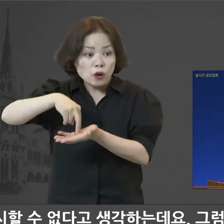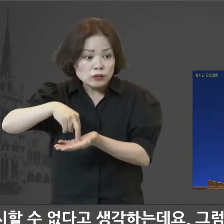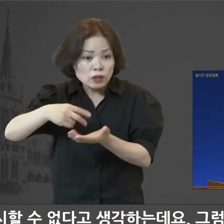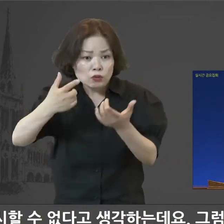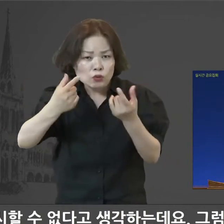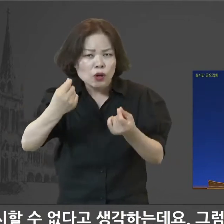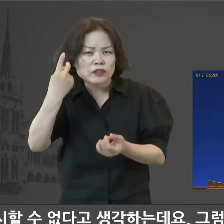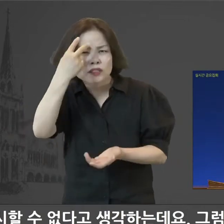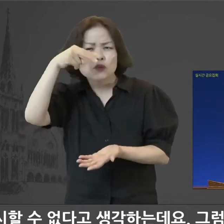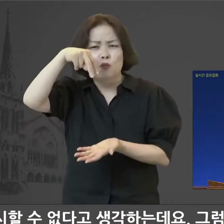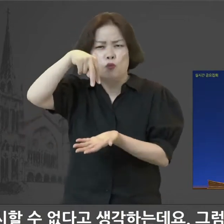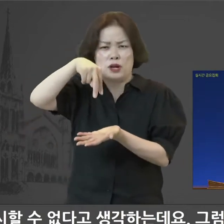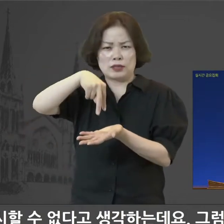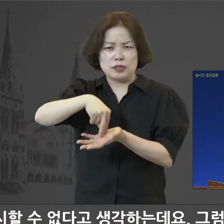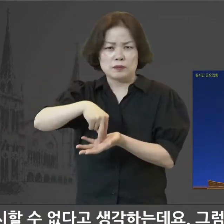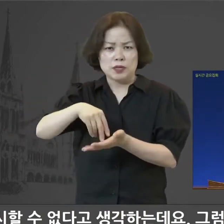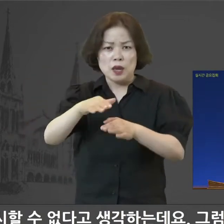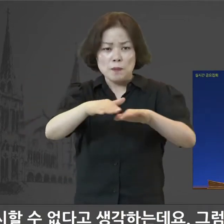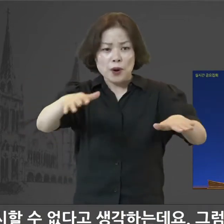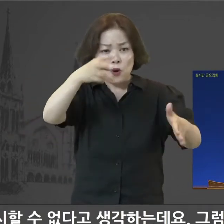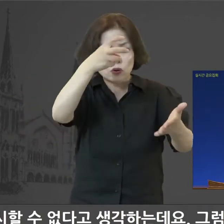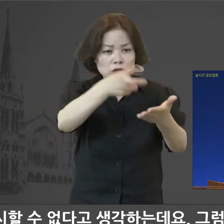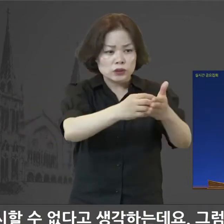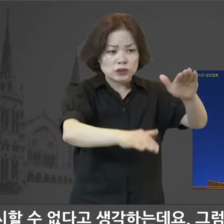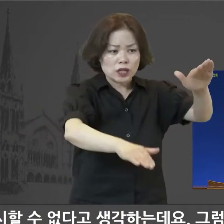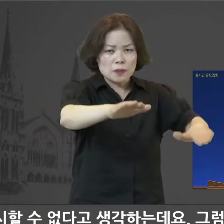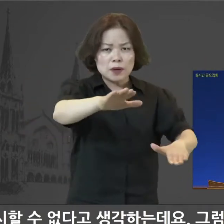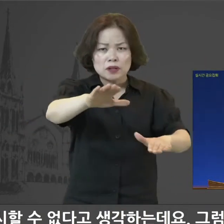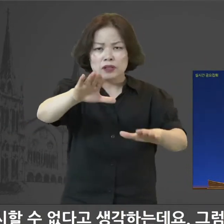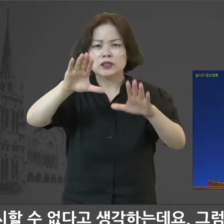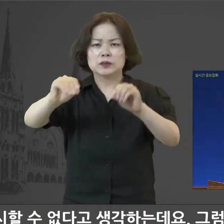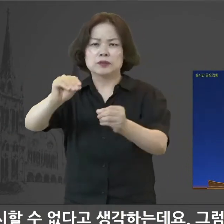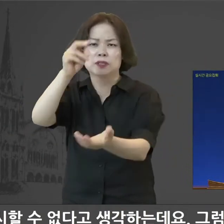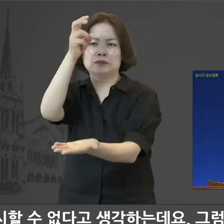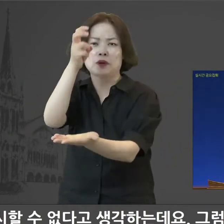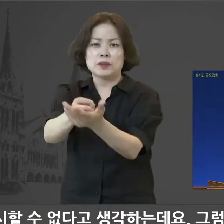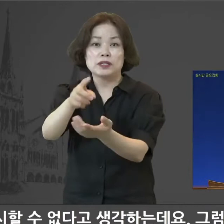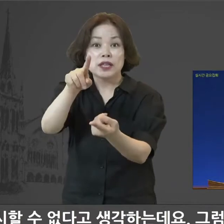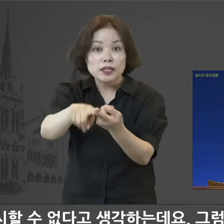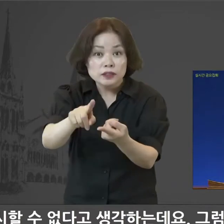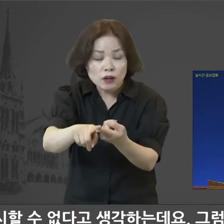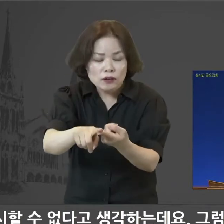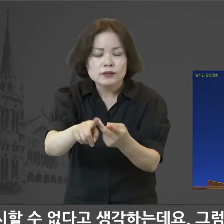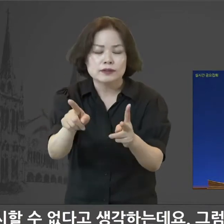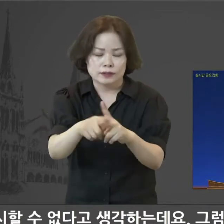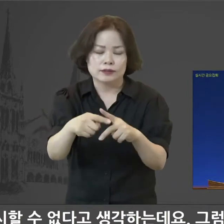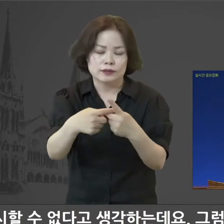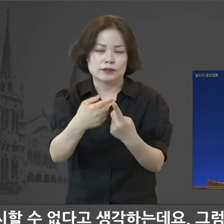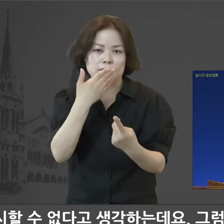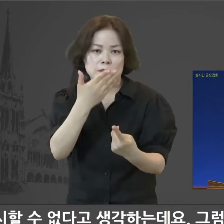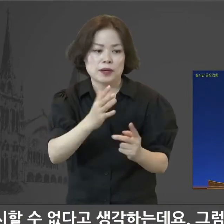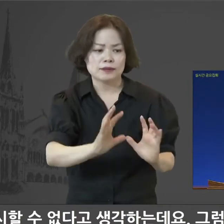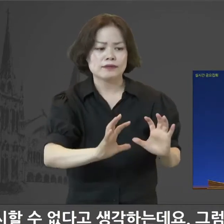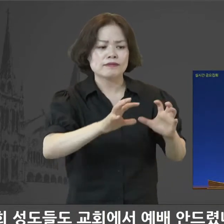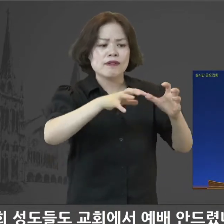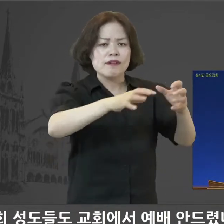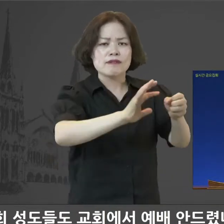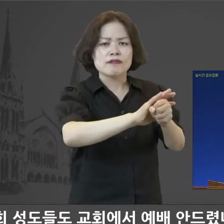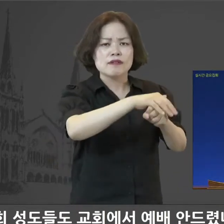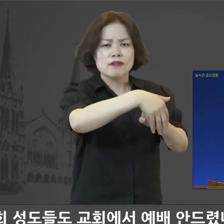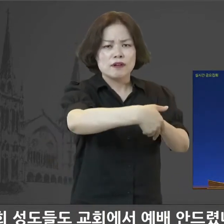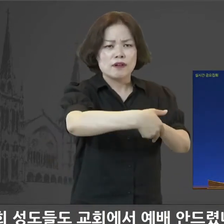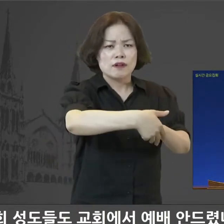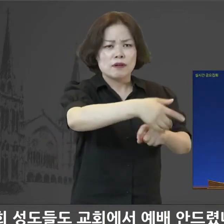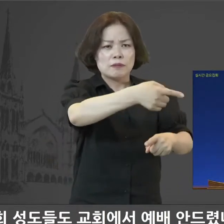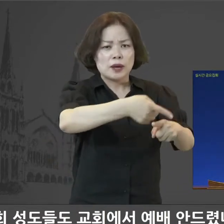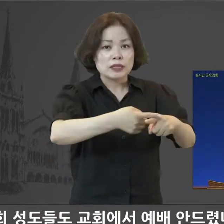똑같은 관점에서 우리가 평등법이니 차별금지법이니 하는 문제들을 이해할 수 있습니다. 세계적 흐름이 반기독교적인 흐름이